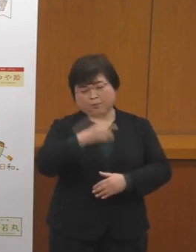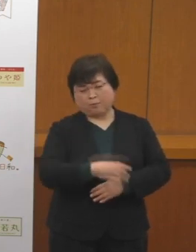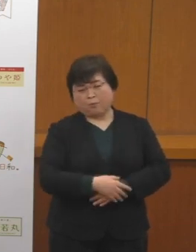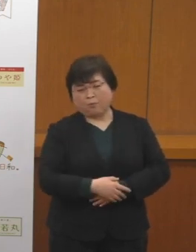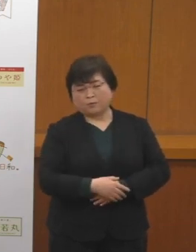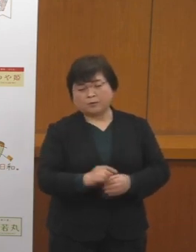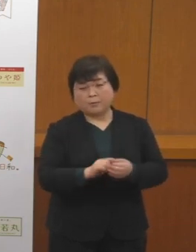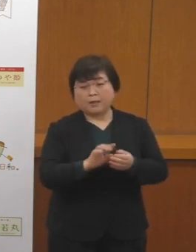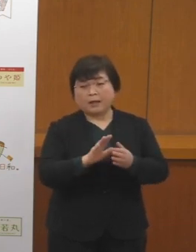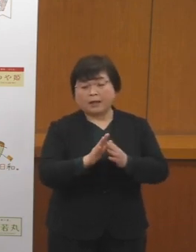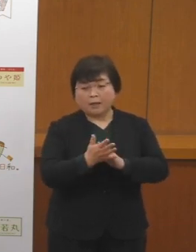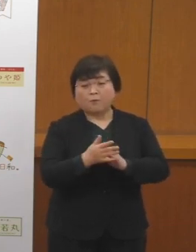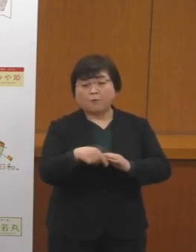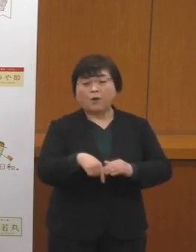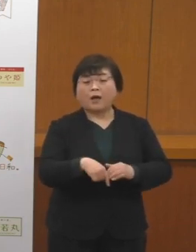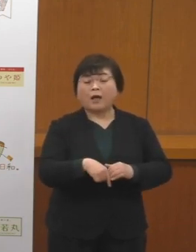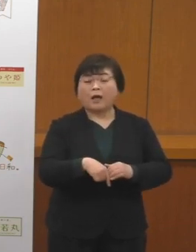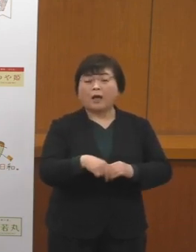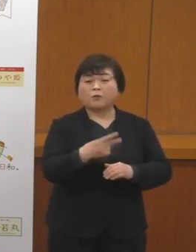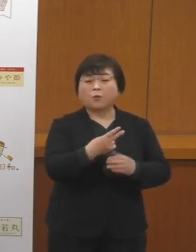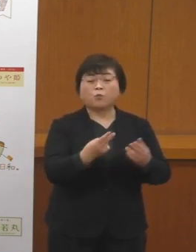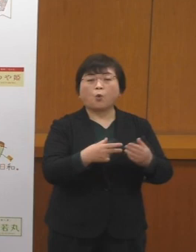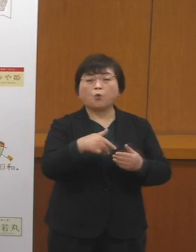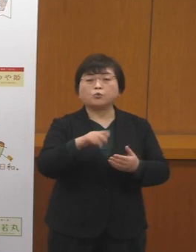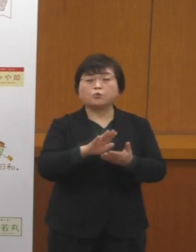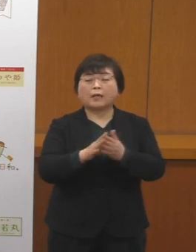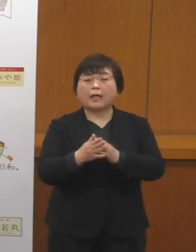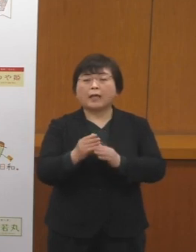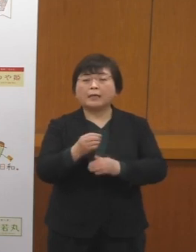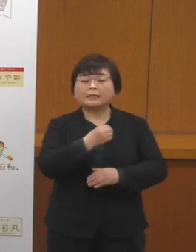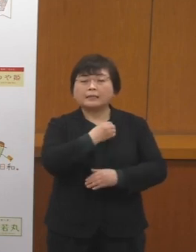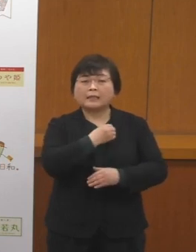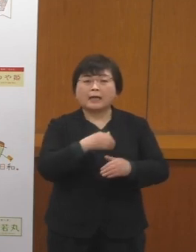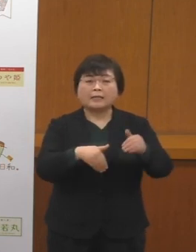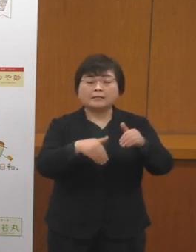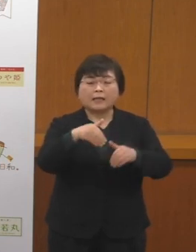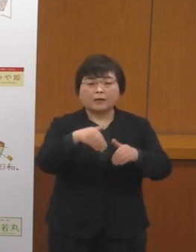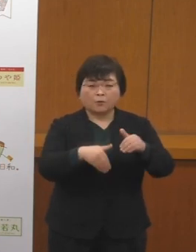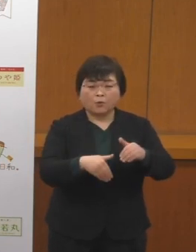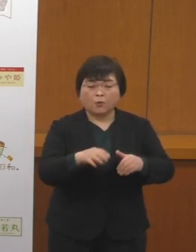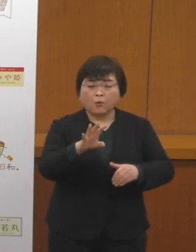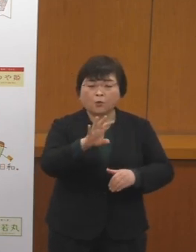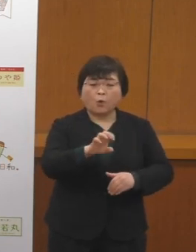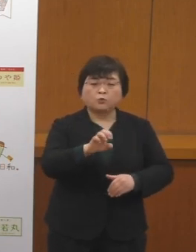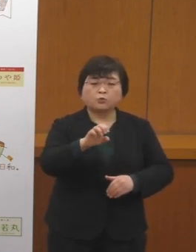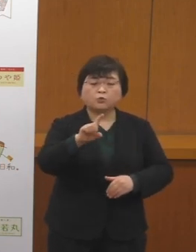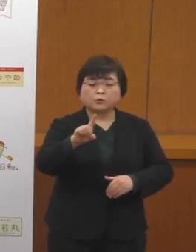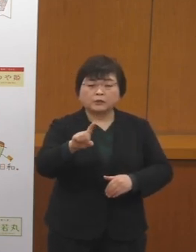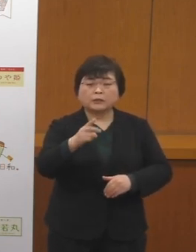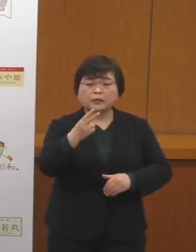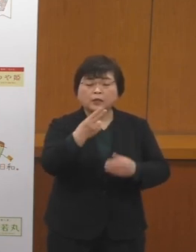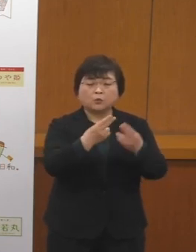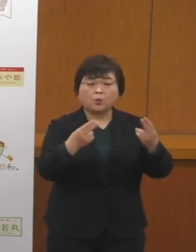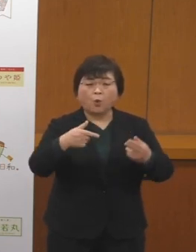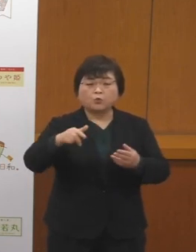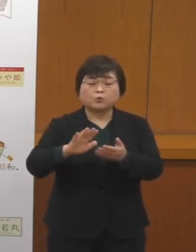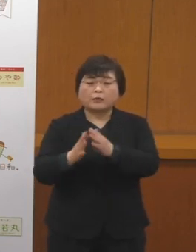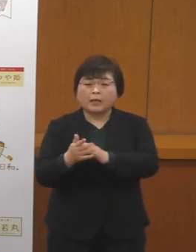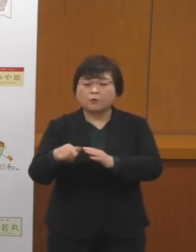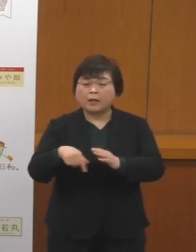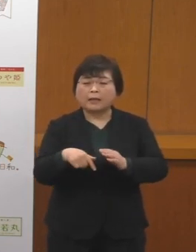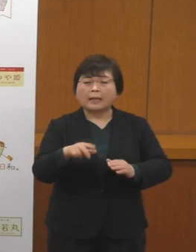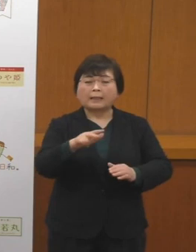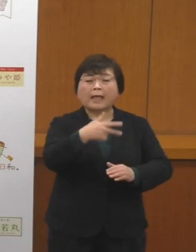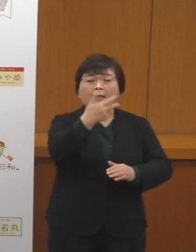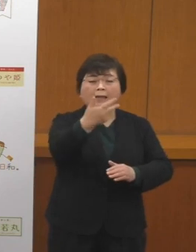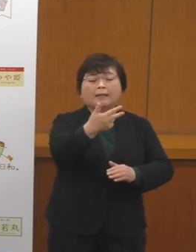本県の投票率は今回都道府県議会議員選挙が行われた41道府県の中では第